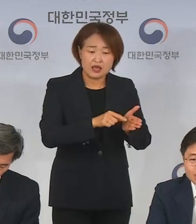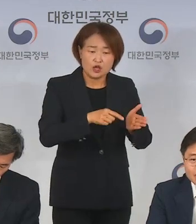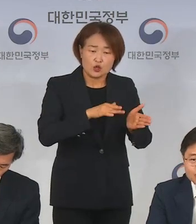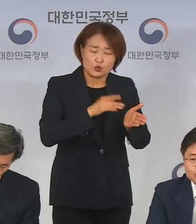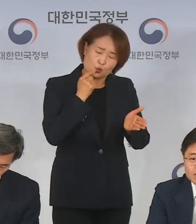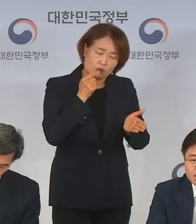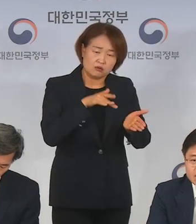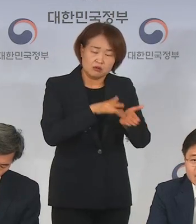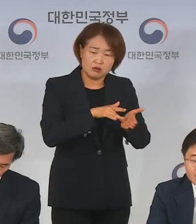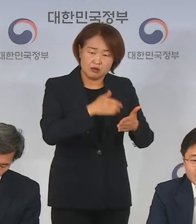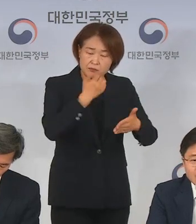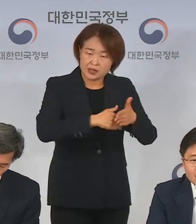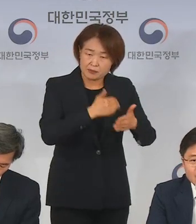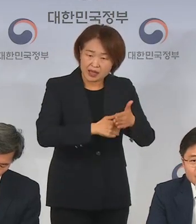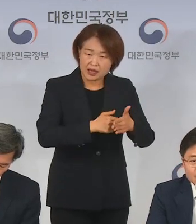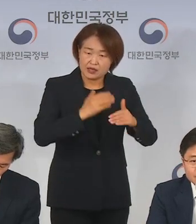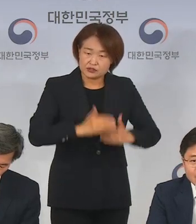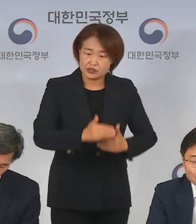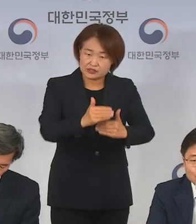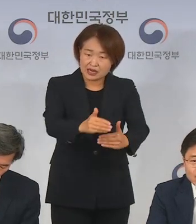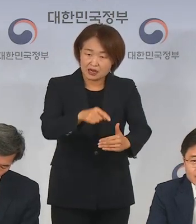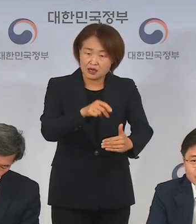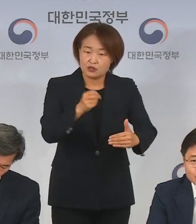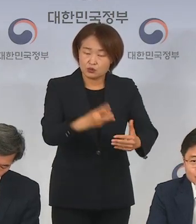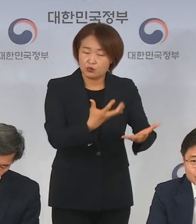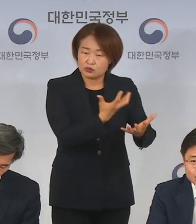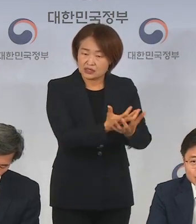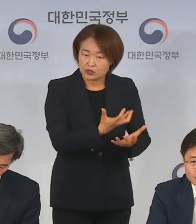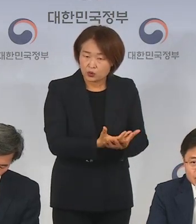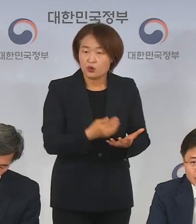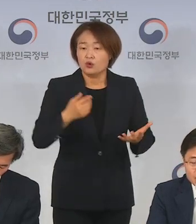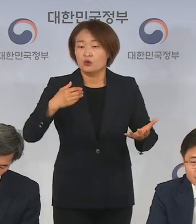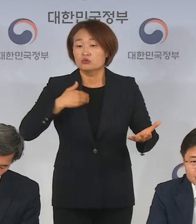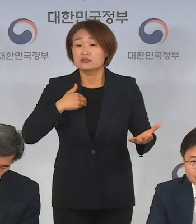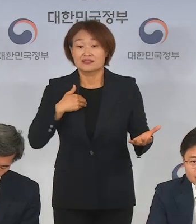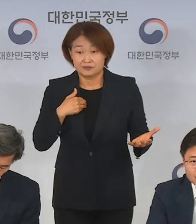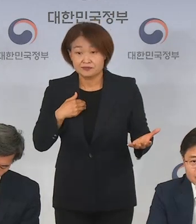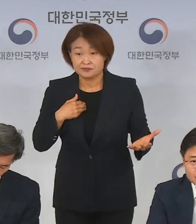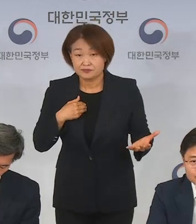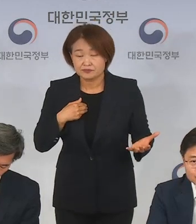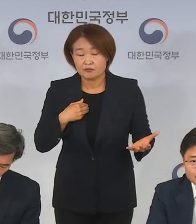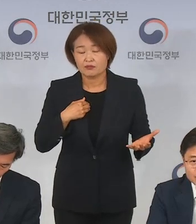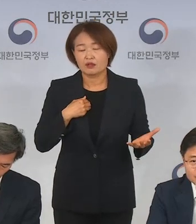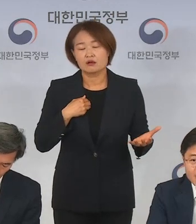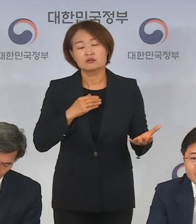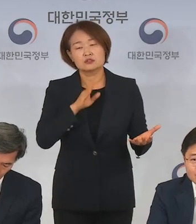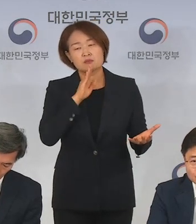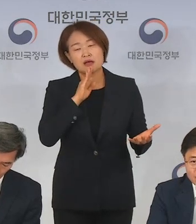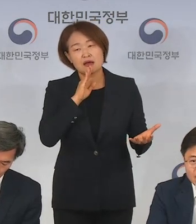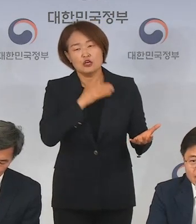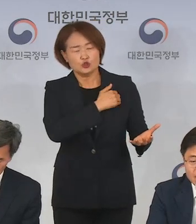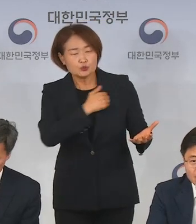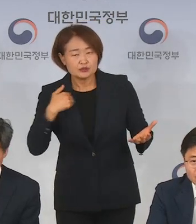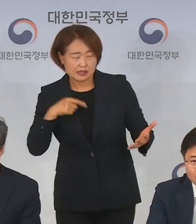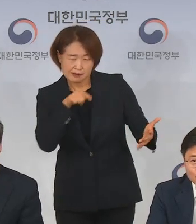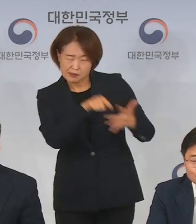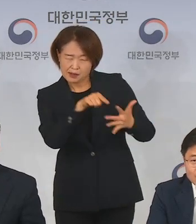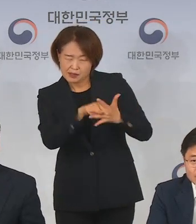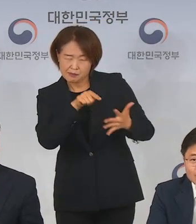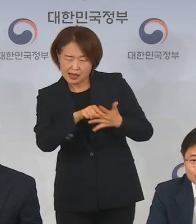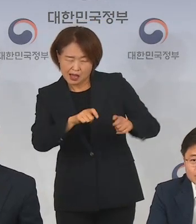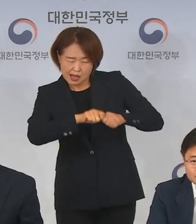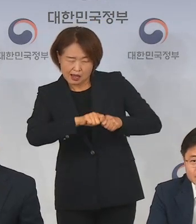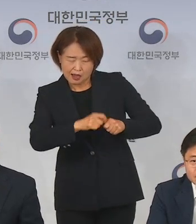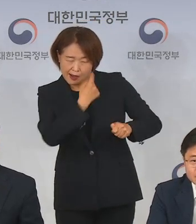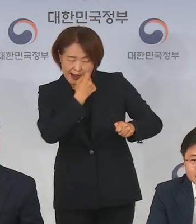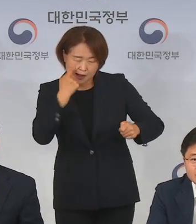절차별 관련된 부분이라든가 자료에 대한 부분들도 저희들이 충분히 파악할 수 있게 요구를